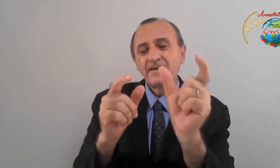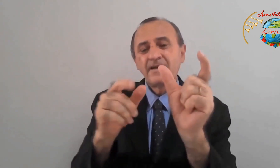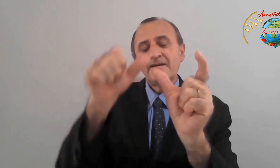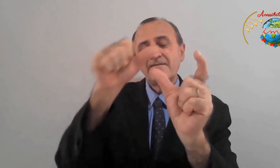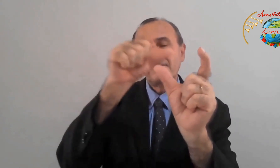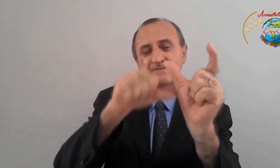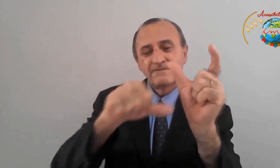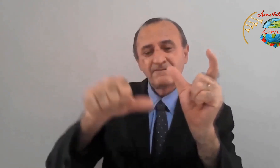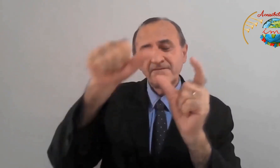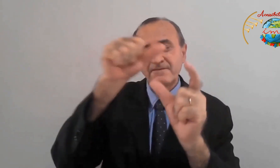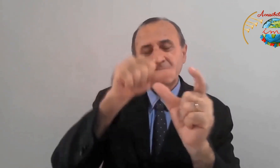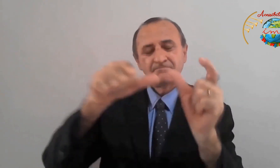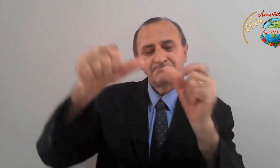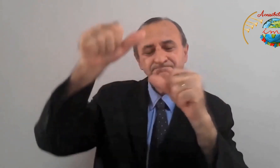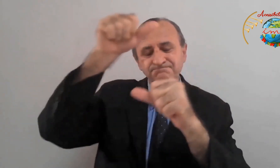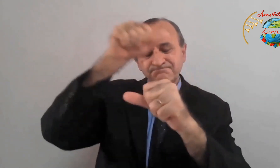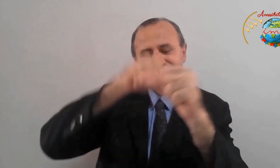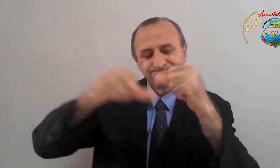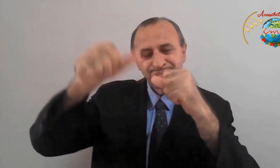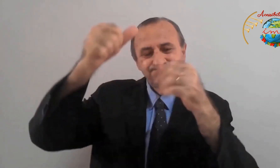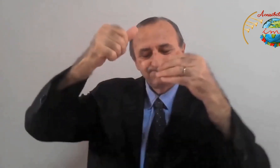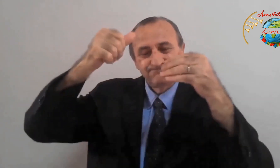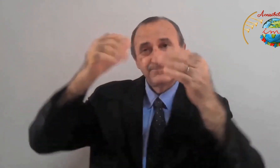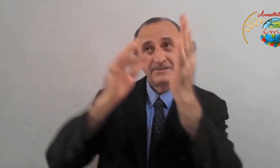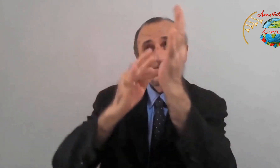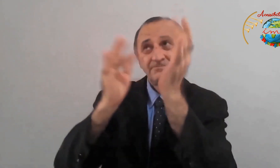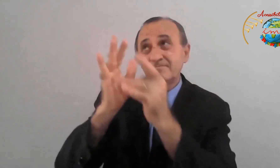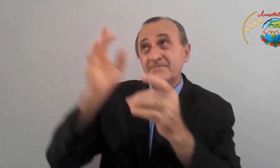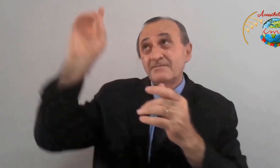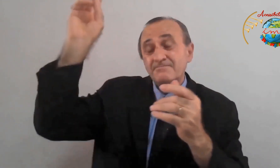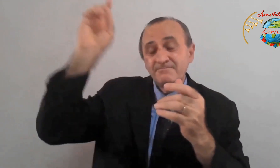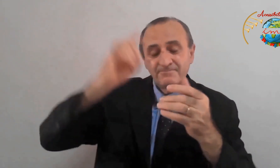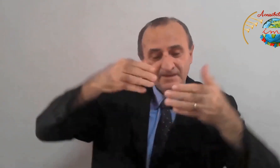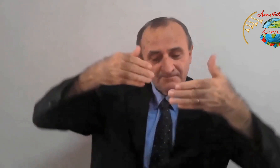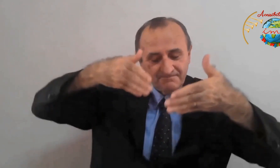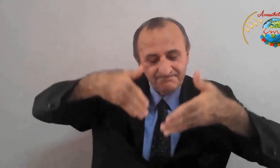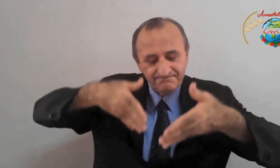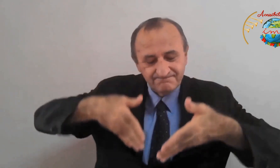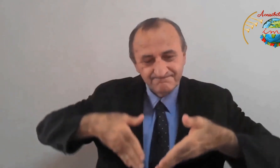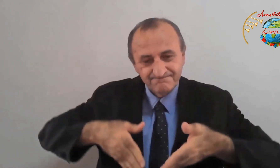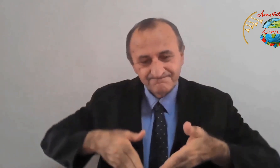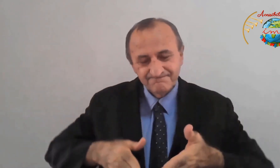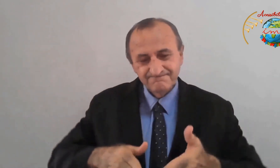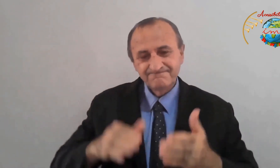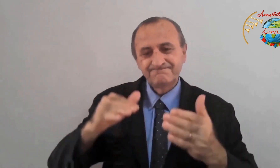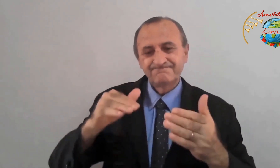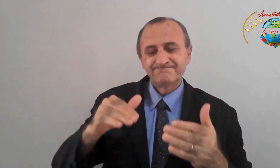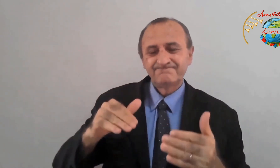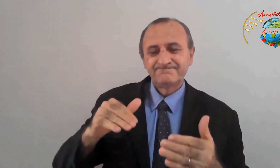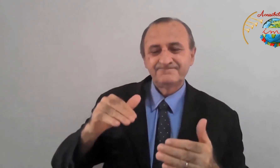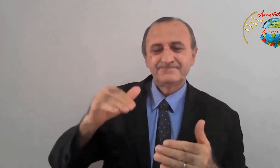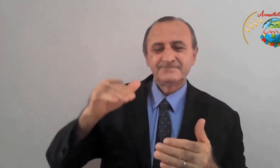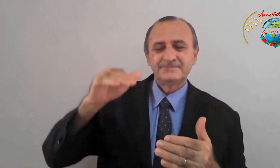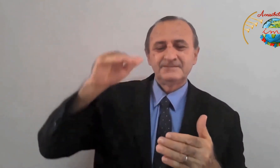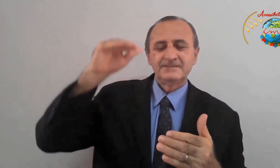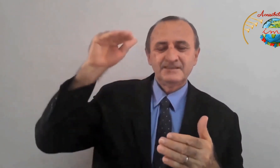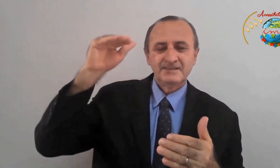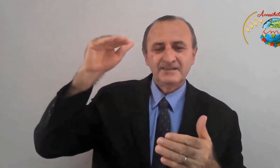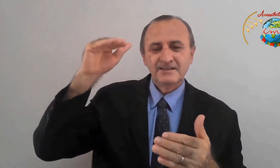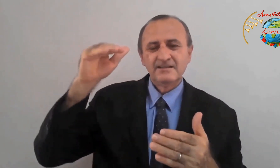o Verbo que se fez carne, é Jesus Cristo que veio a esse mundo, que nasceu, que cresceu como